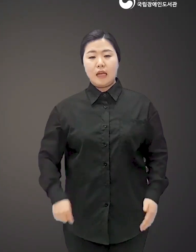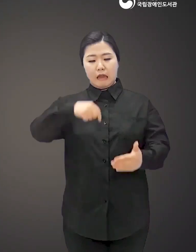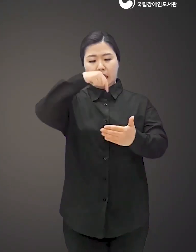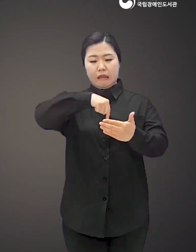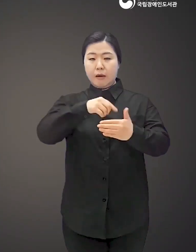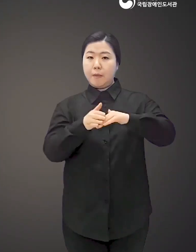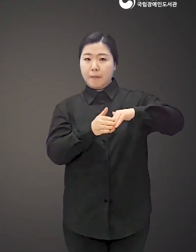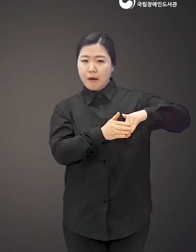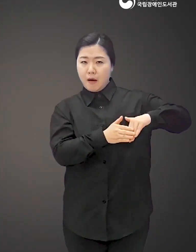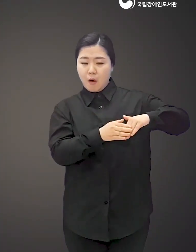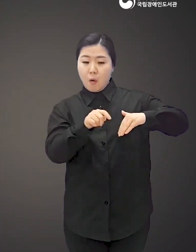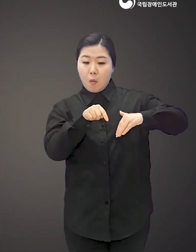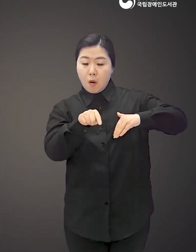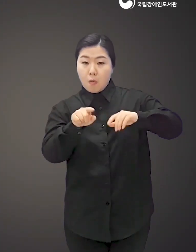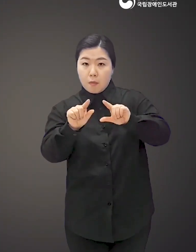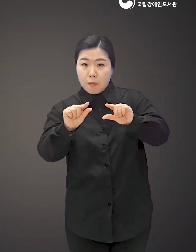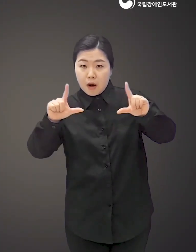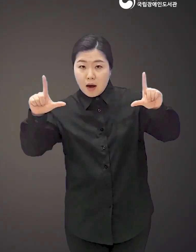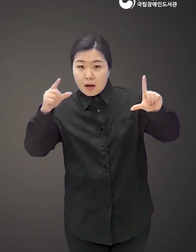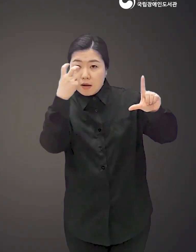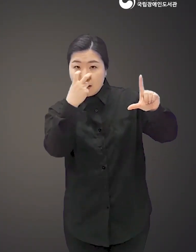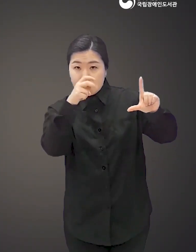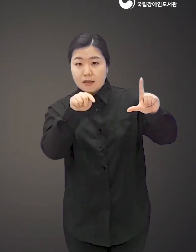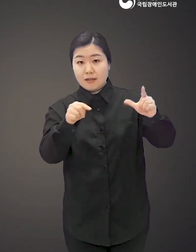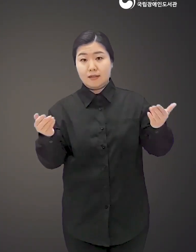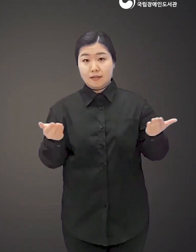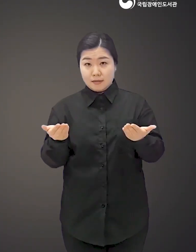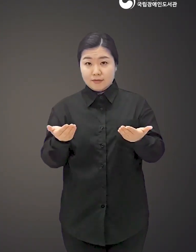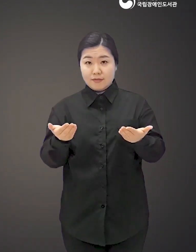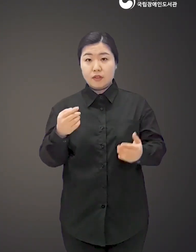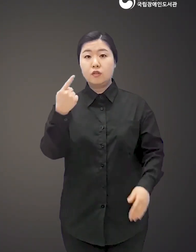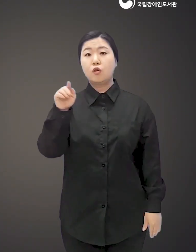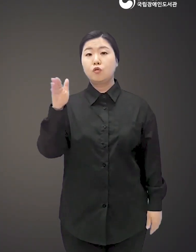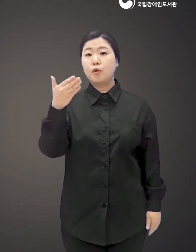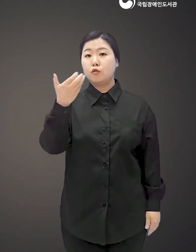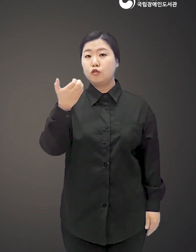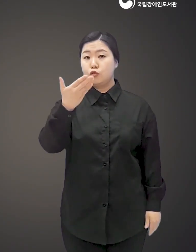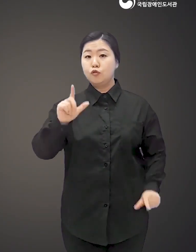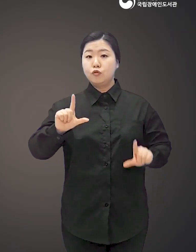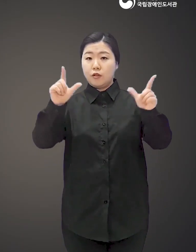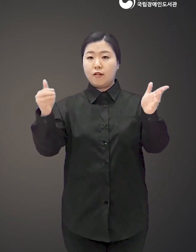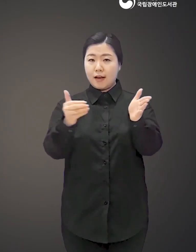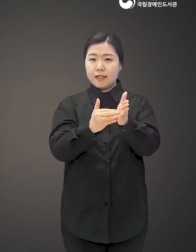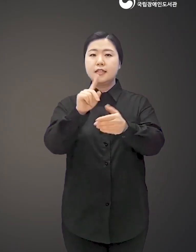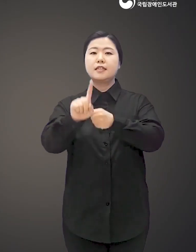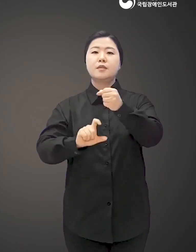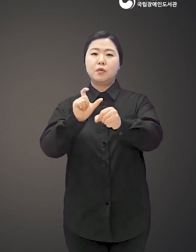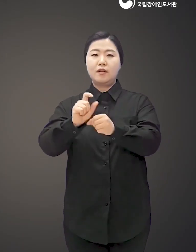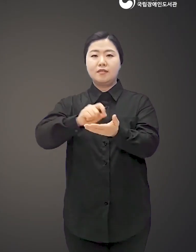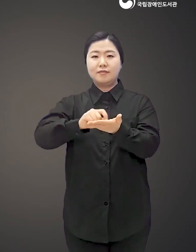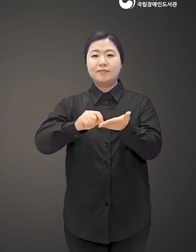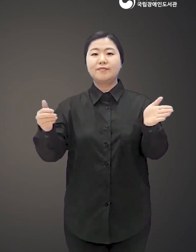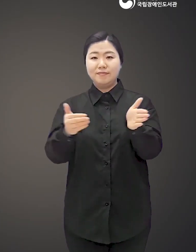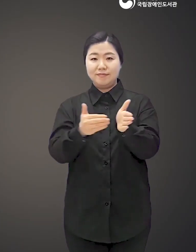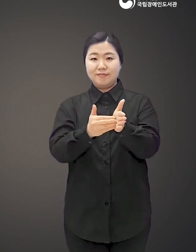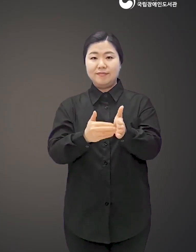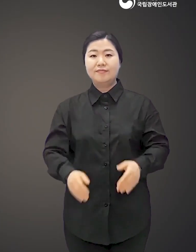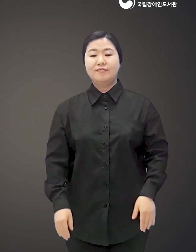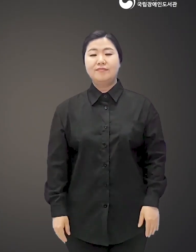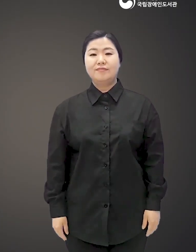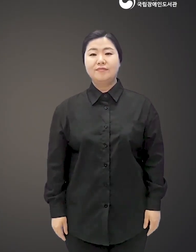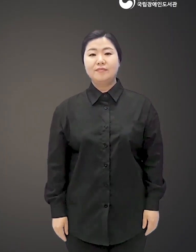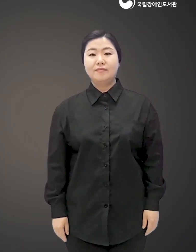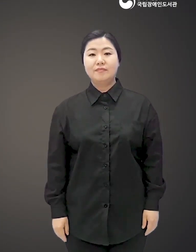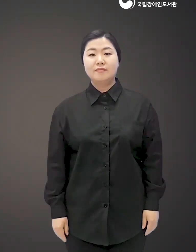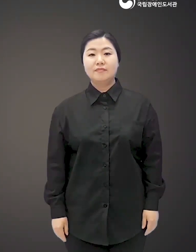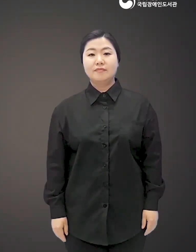자신의 내면이 아닌 외부를 조망하고자 한 이 프로젝트는 1999년까지 15년에 걸쳐 쓰였다.